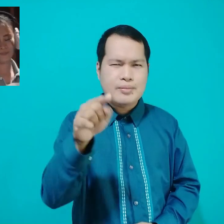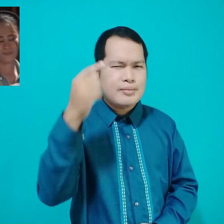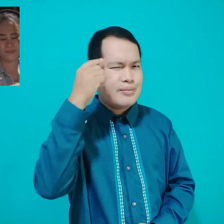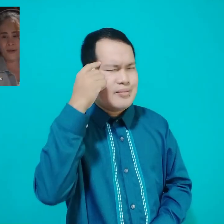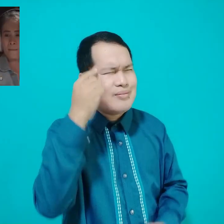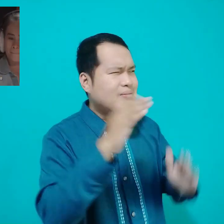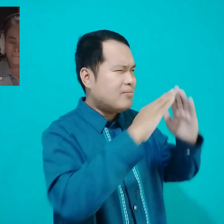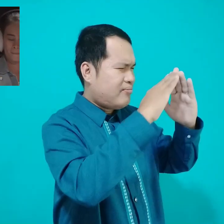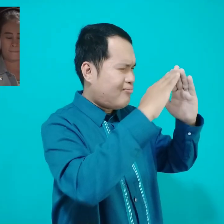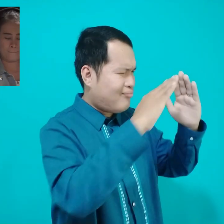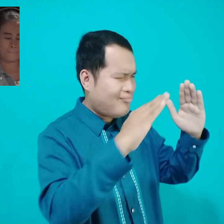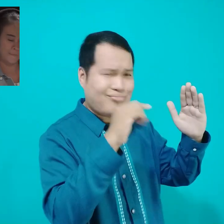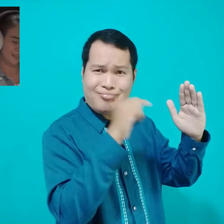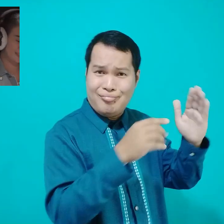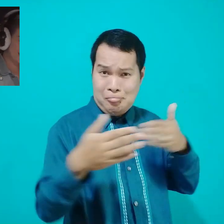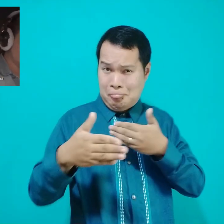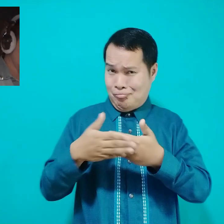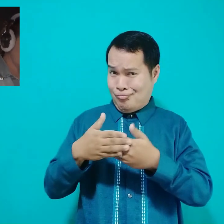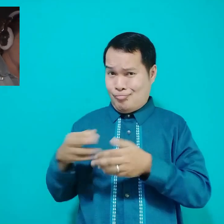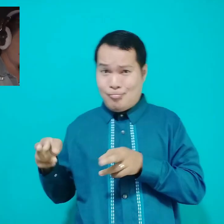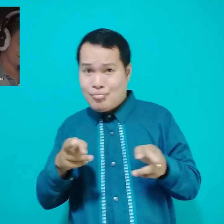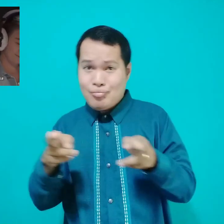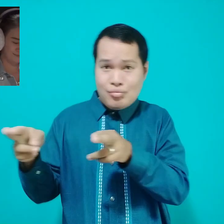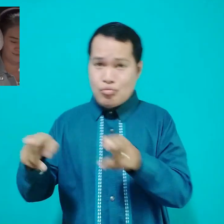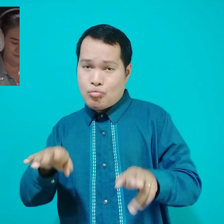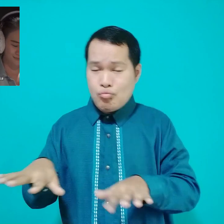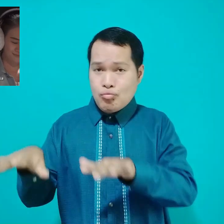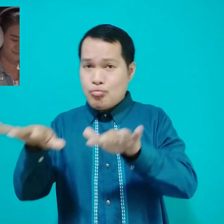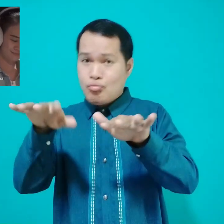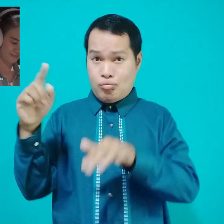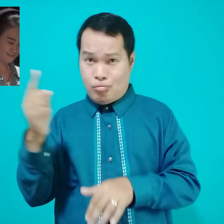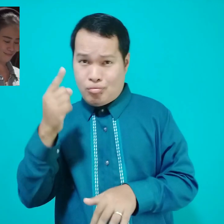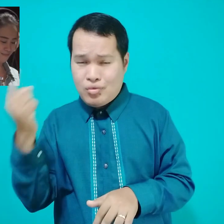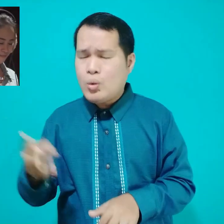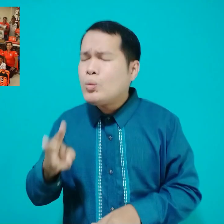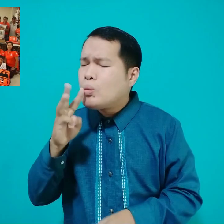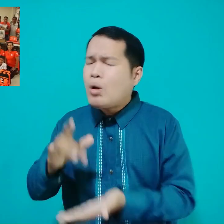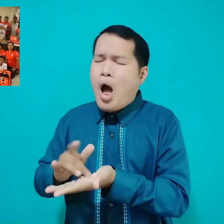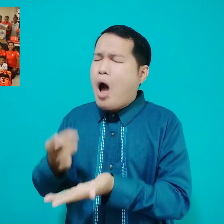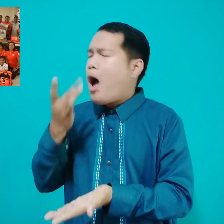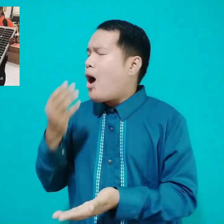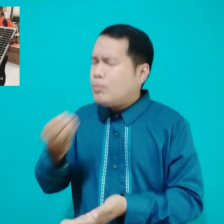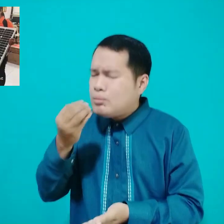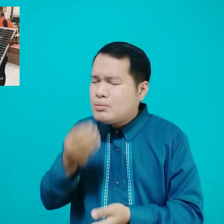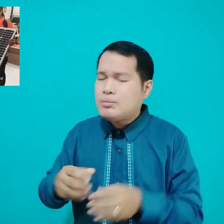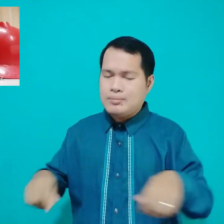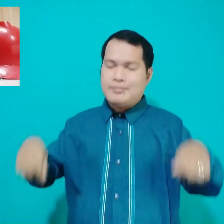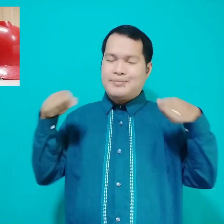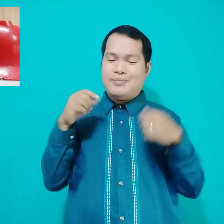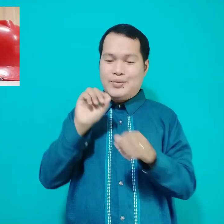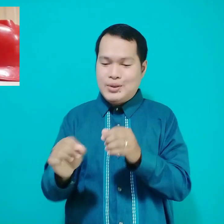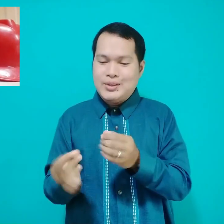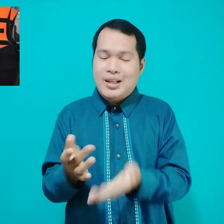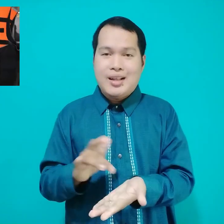Suri kong mabuti ang iyong kapaligiran Saan ka pa nakatira Diyan ba'y bumabaha? Tuwi ka mo't pagkain Tumot pang